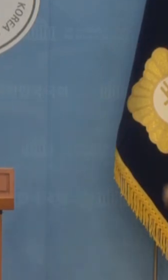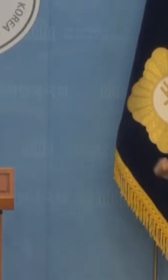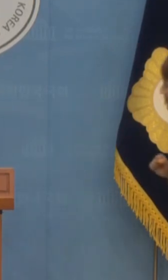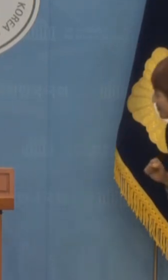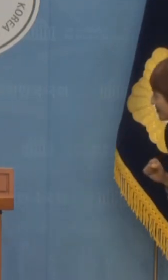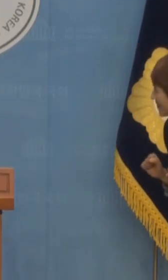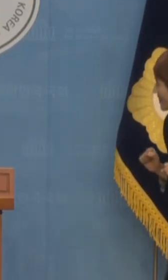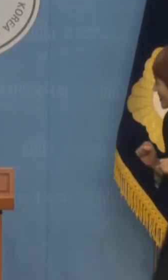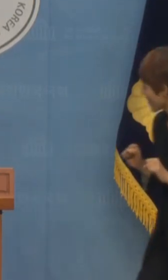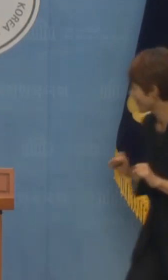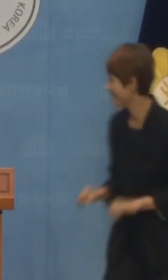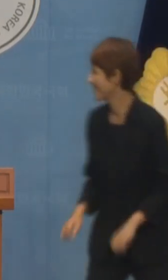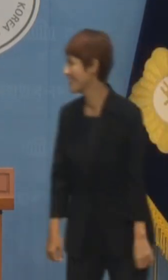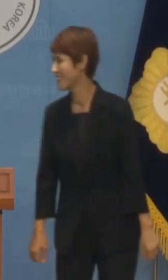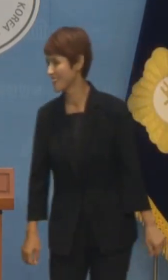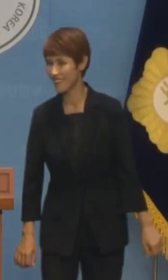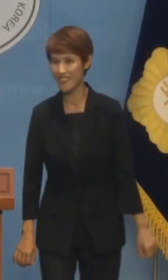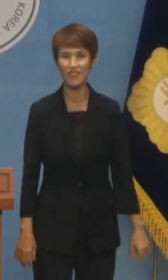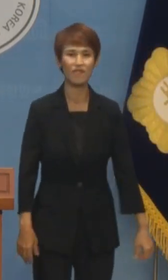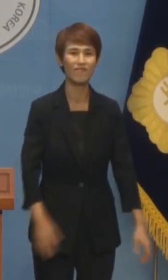내가 먼저.